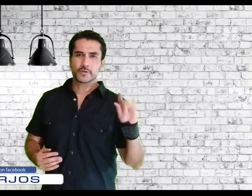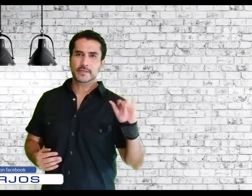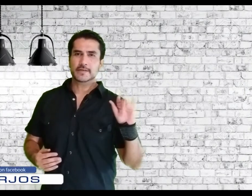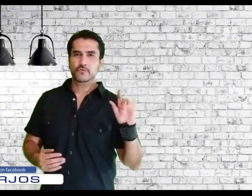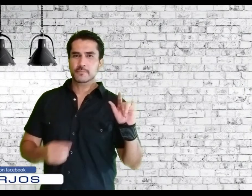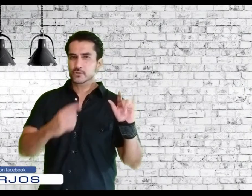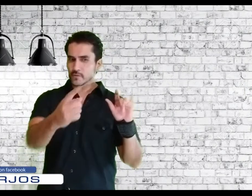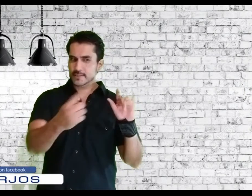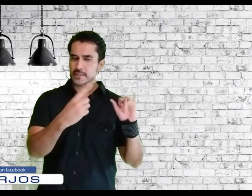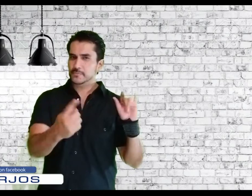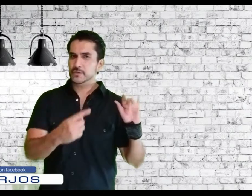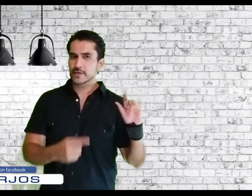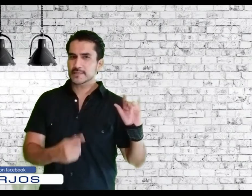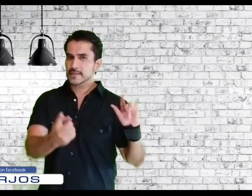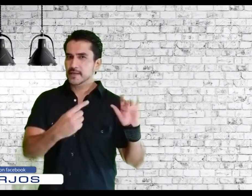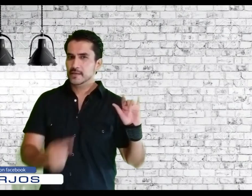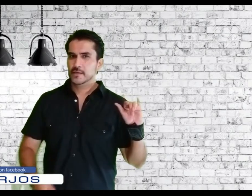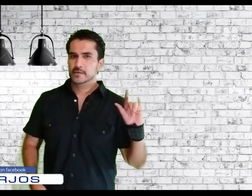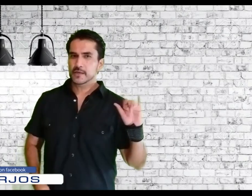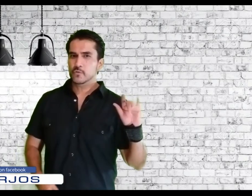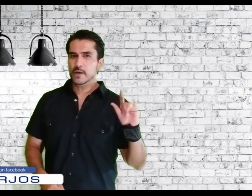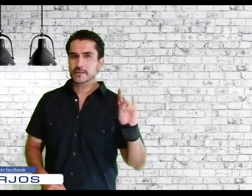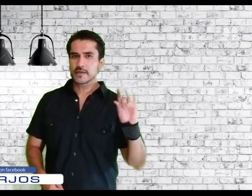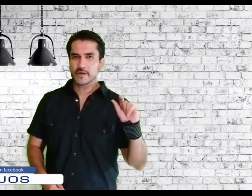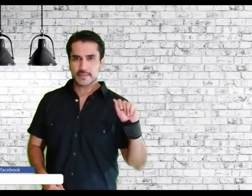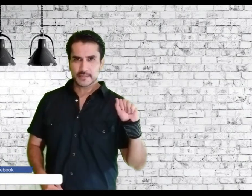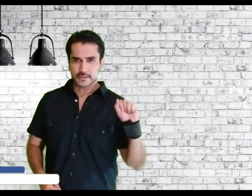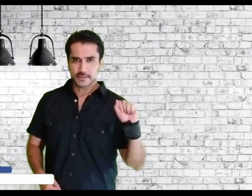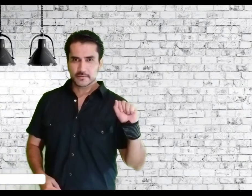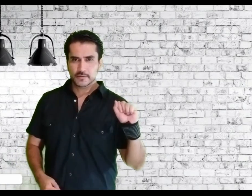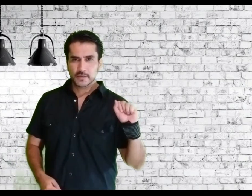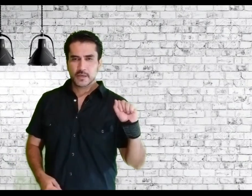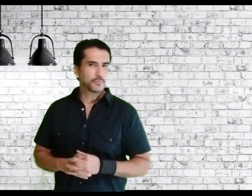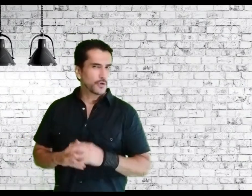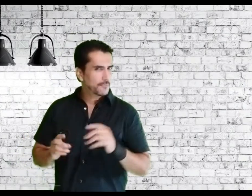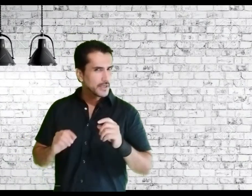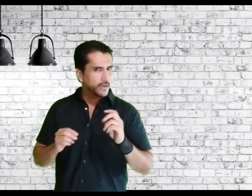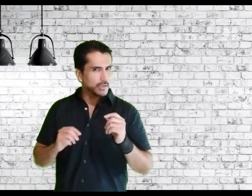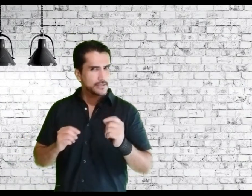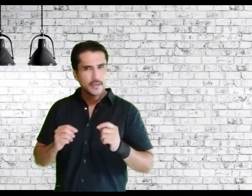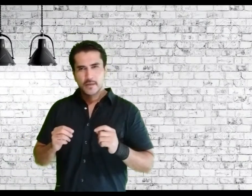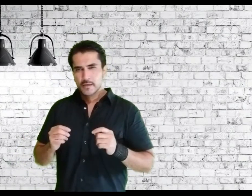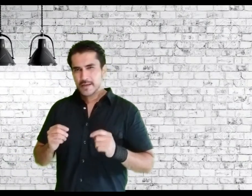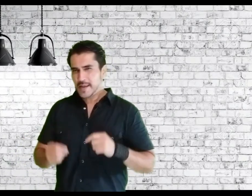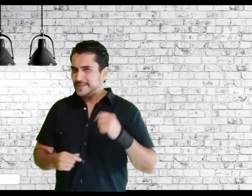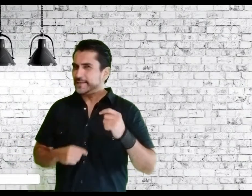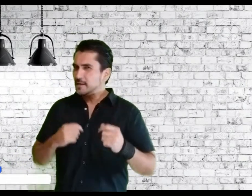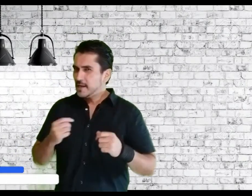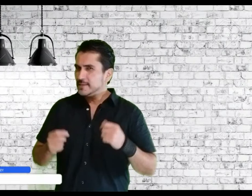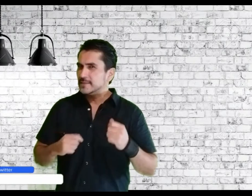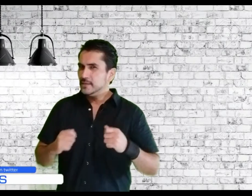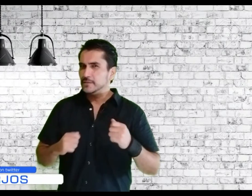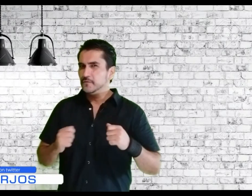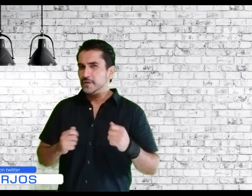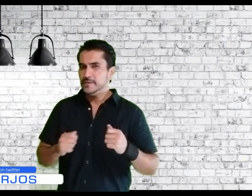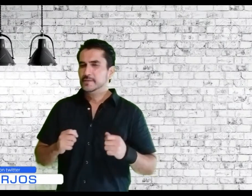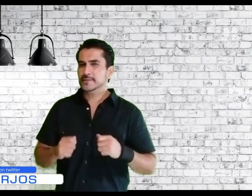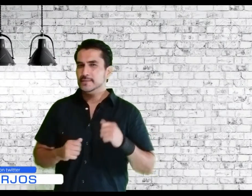de esa forma tú vas a estar viendo la seña tal cual te la van a hacer a ti. Voy a explicarles clase a clase diferentes tips